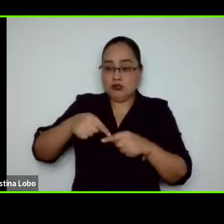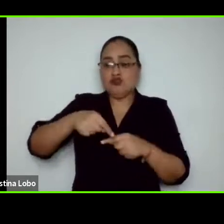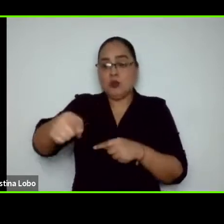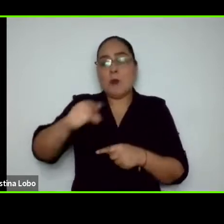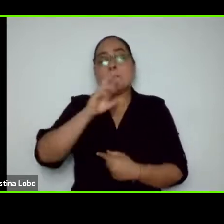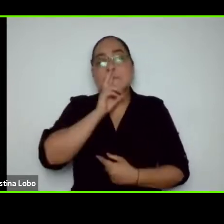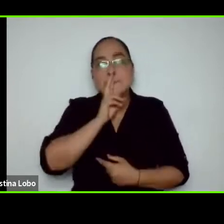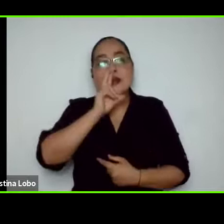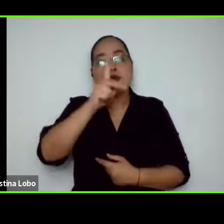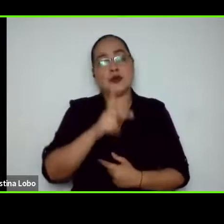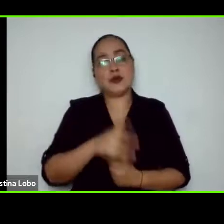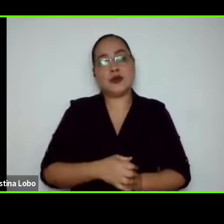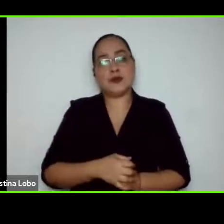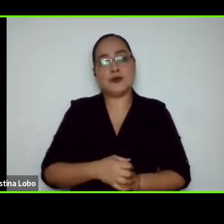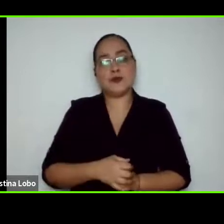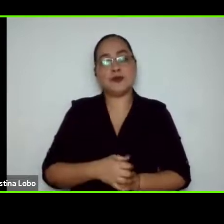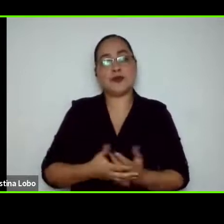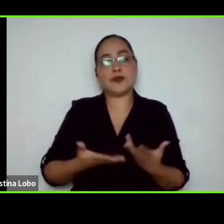fuerza